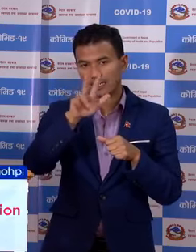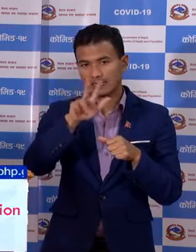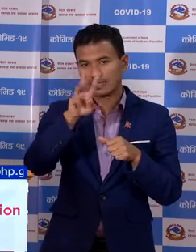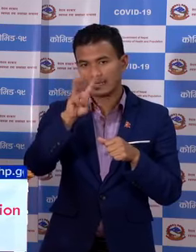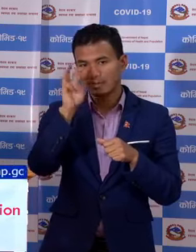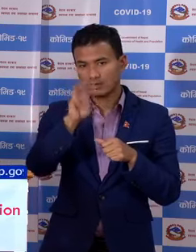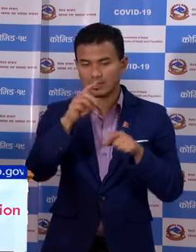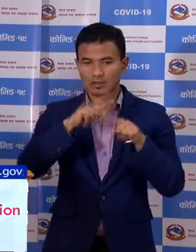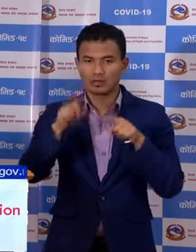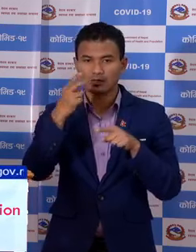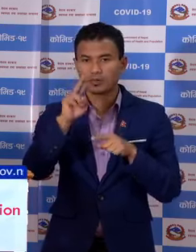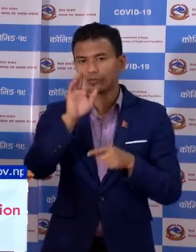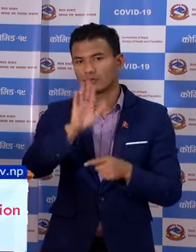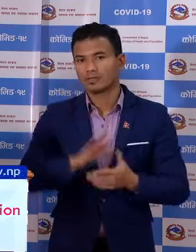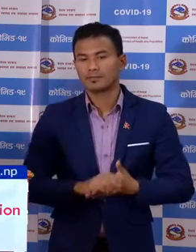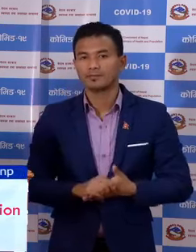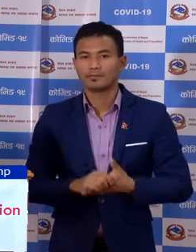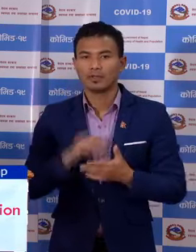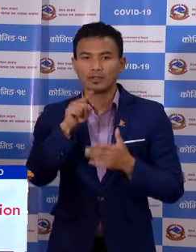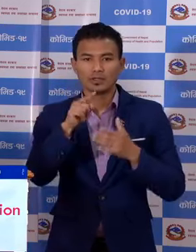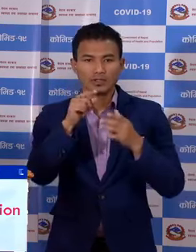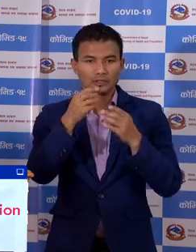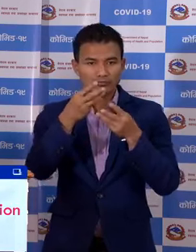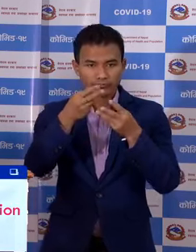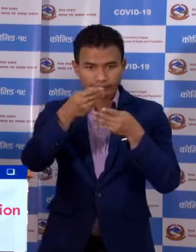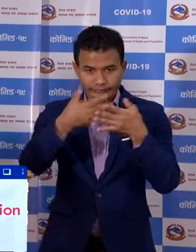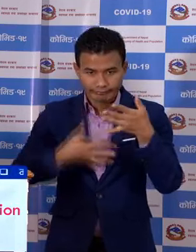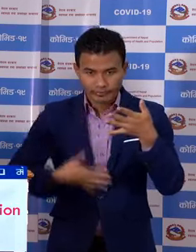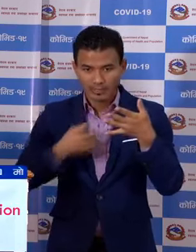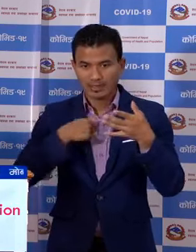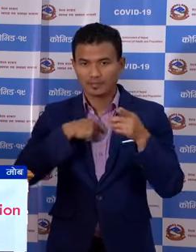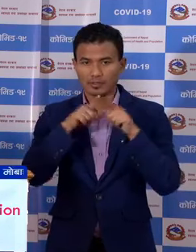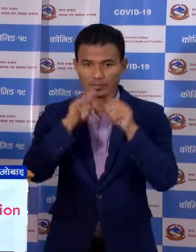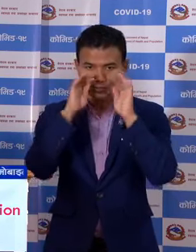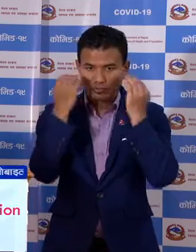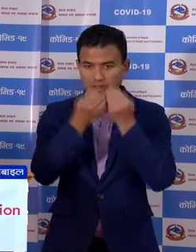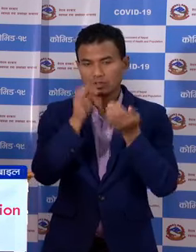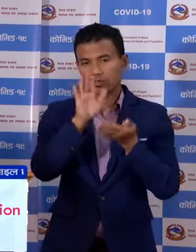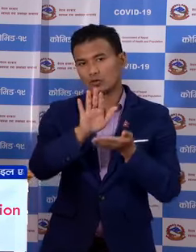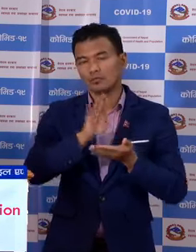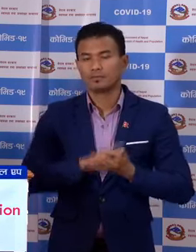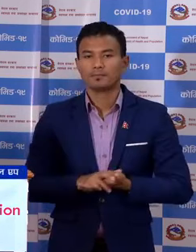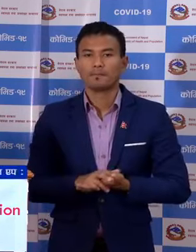1,58,52,83,000 खर्च भएको छ र यसको डिटेल हामीसँग सुरक्षित छ।